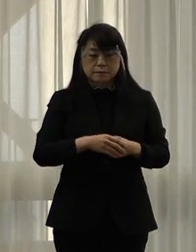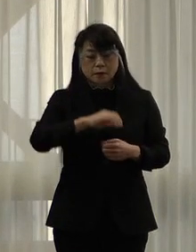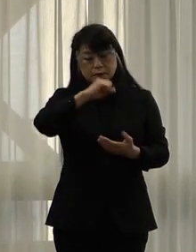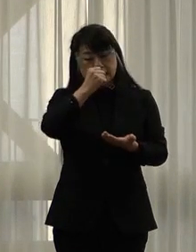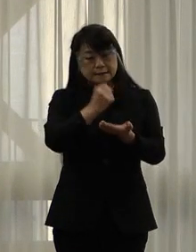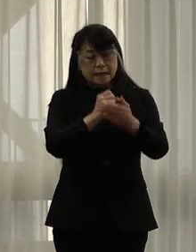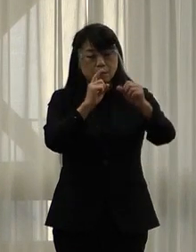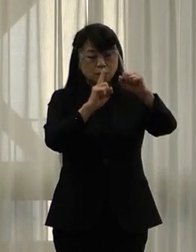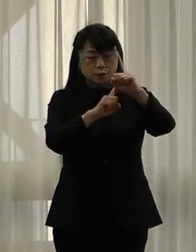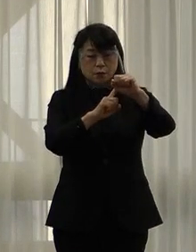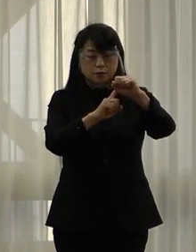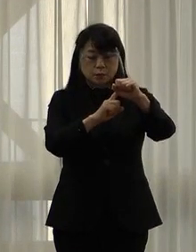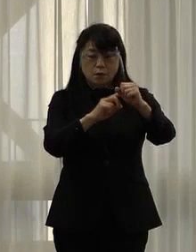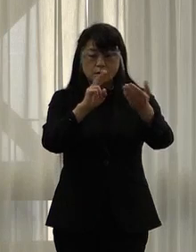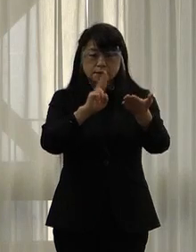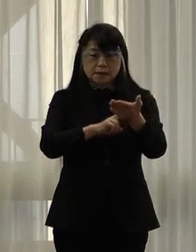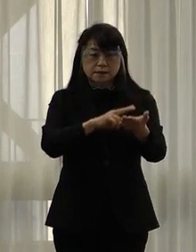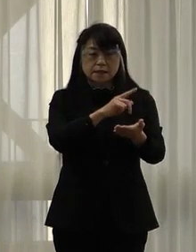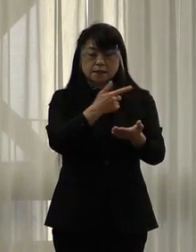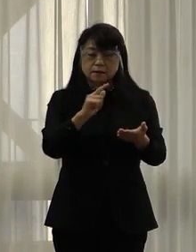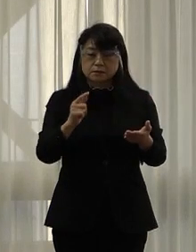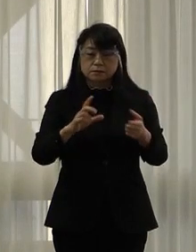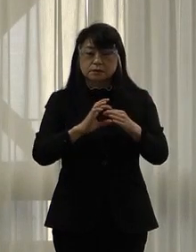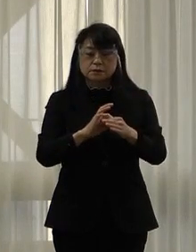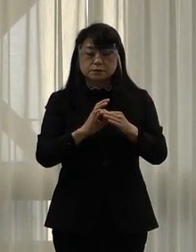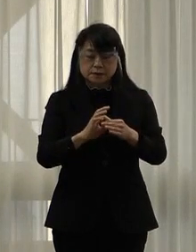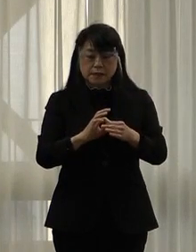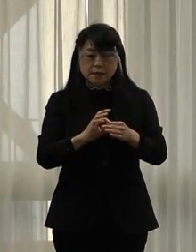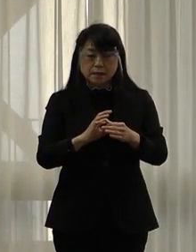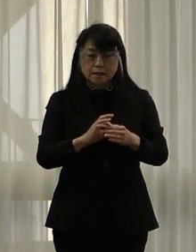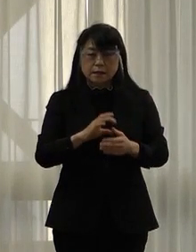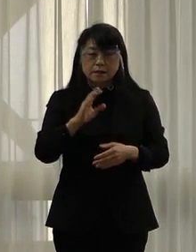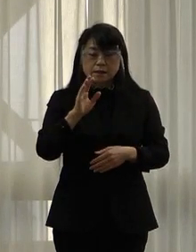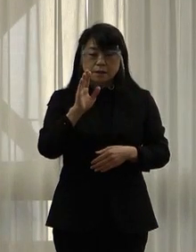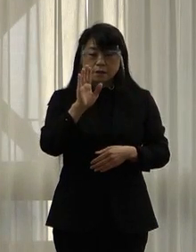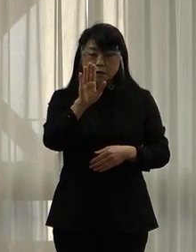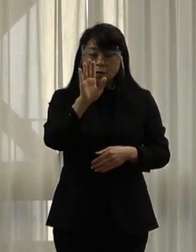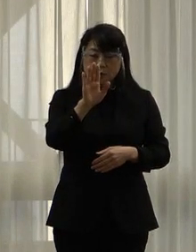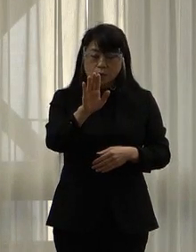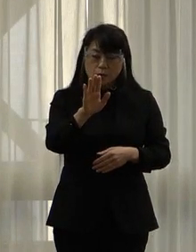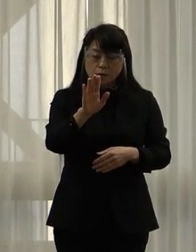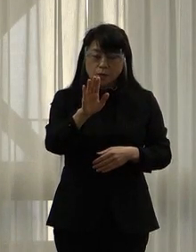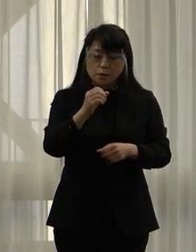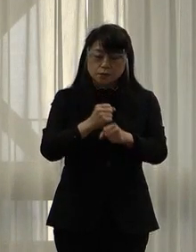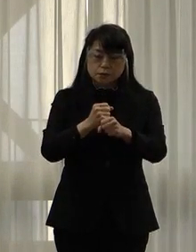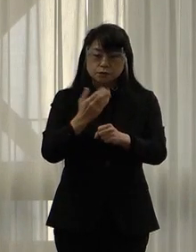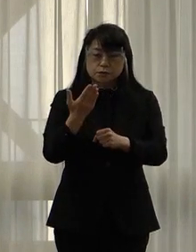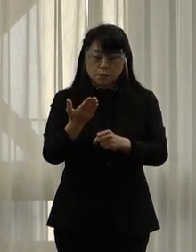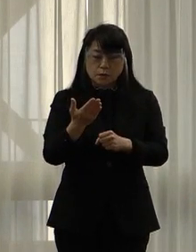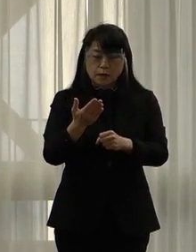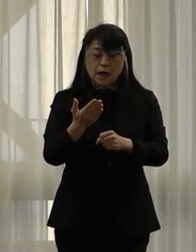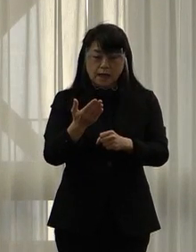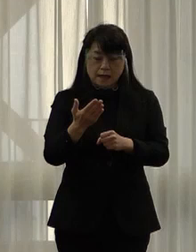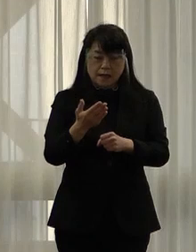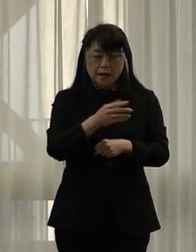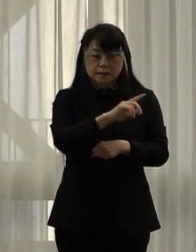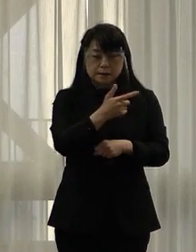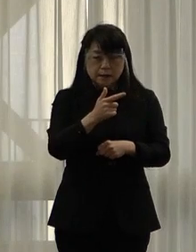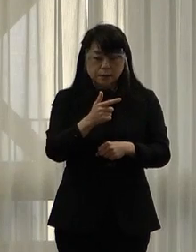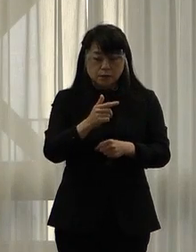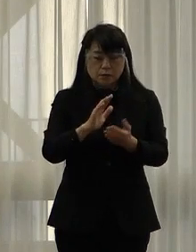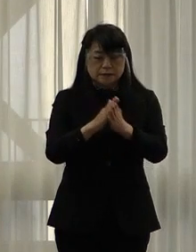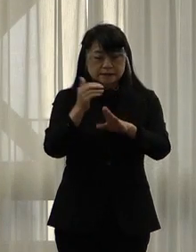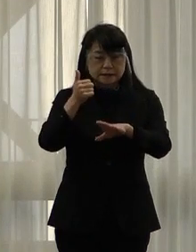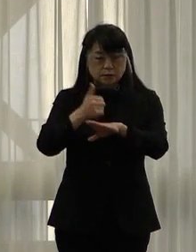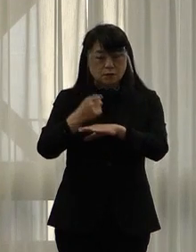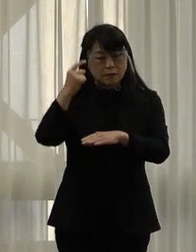の、設定等についての、今後の、この後作られているのが、知事のお考え、この2